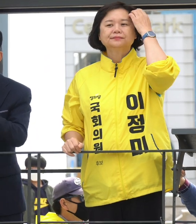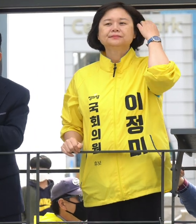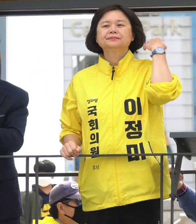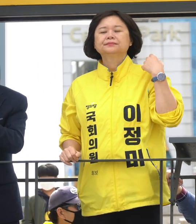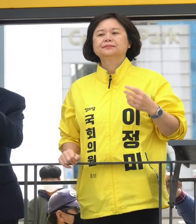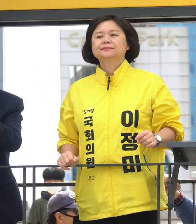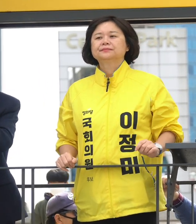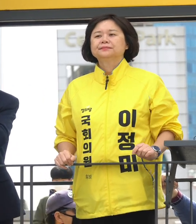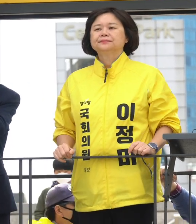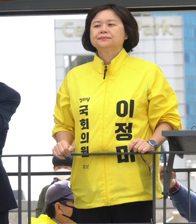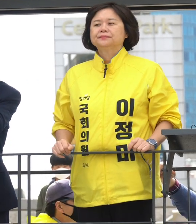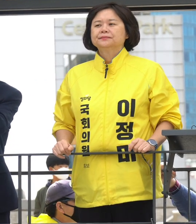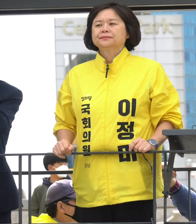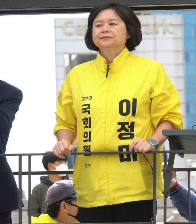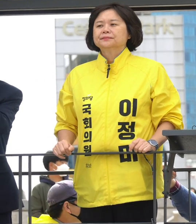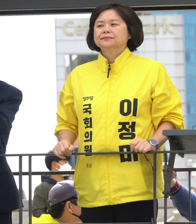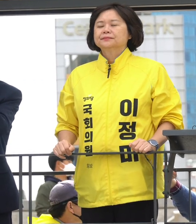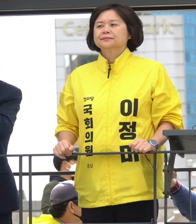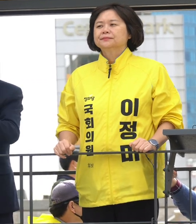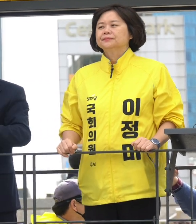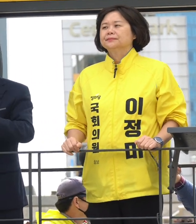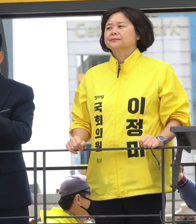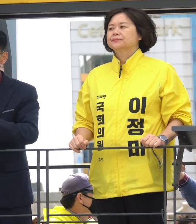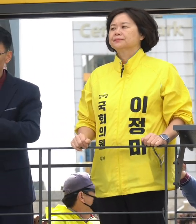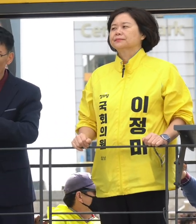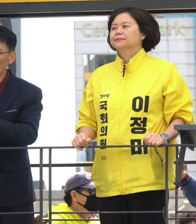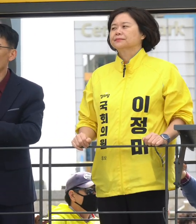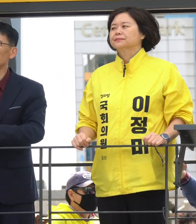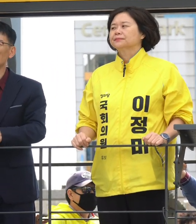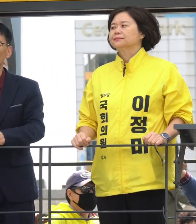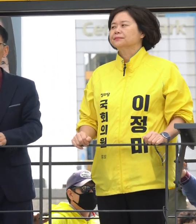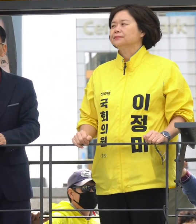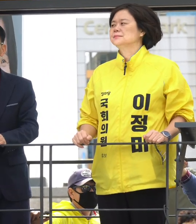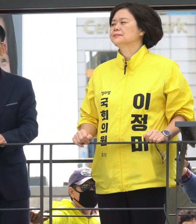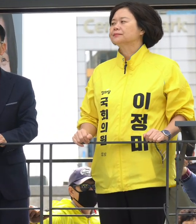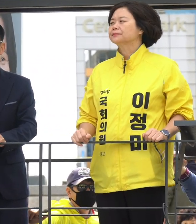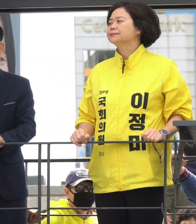교섭단체 돼야 되는데, 정의당 안 되면 어떻게 하지?